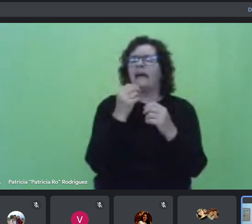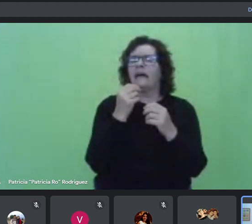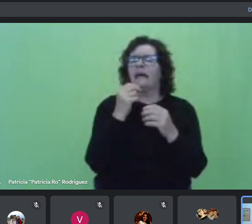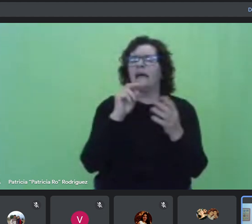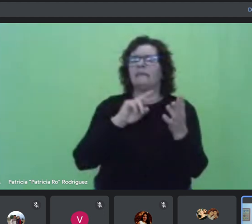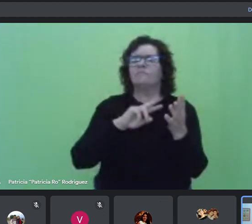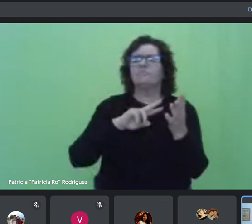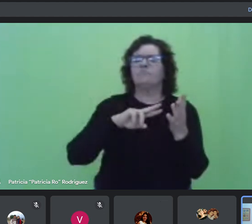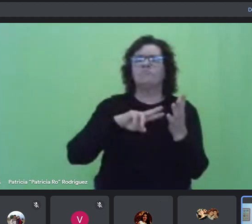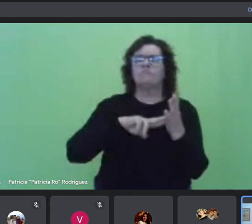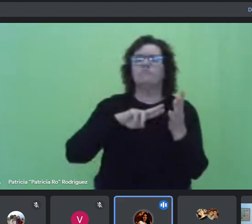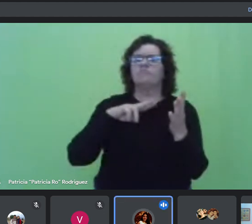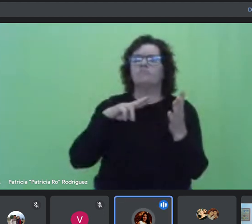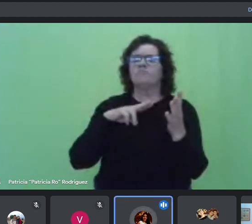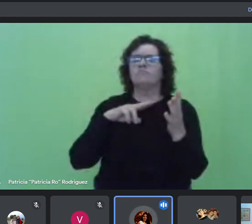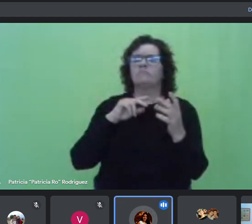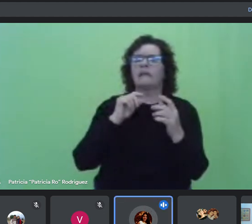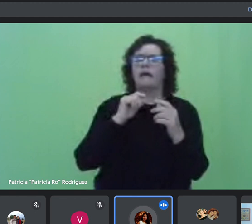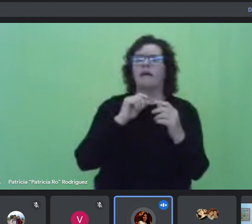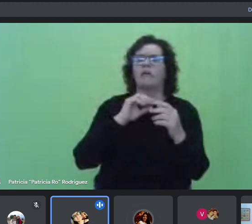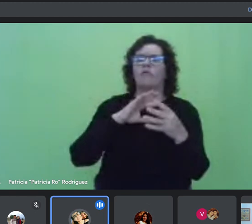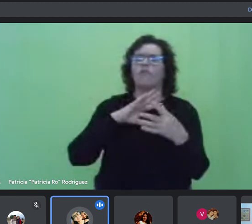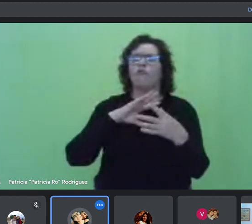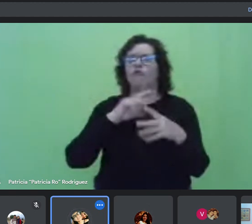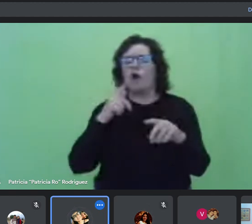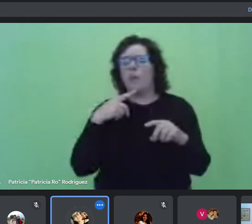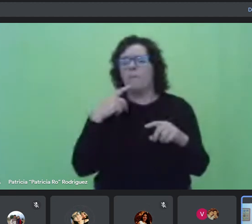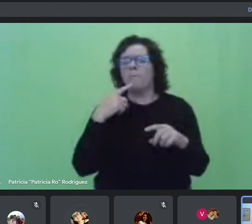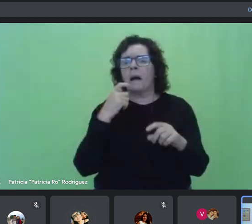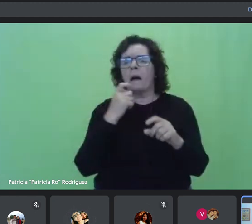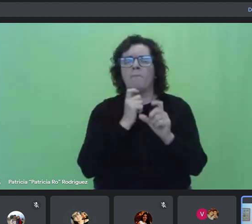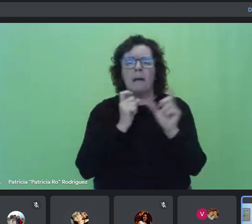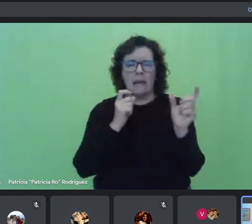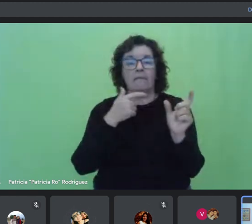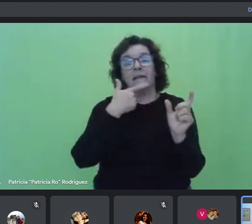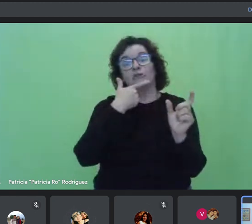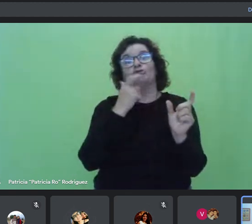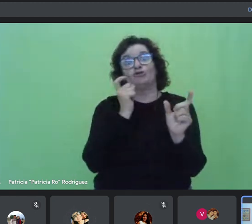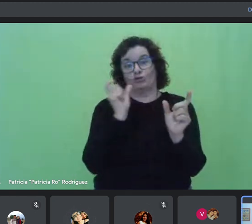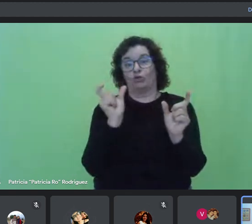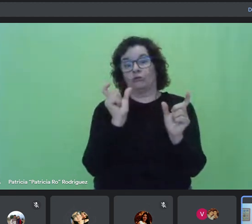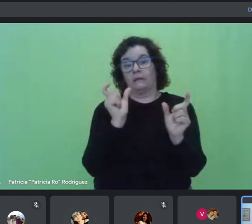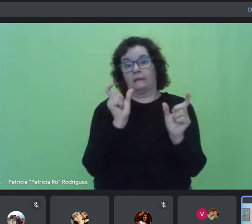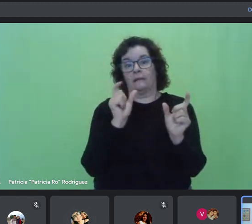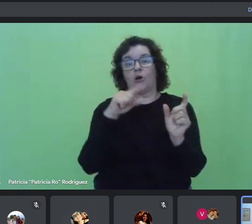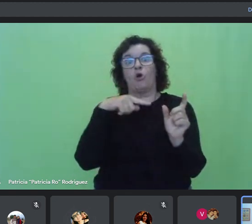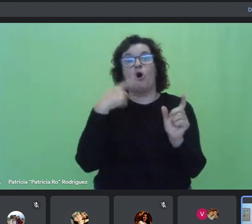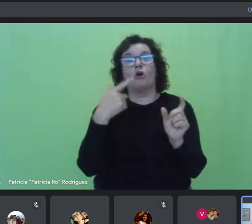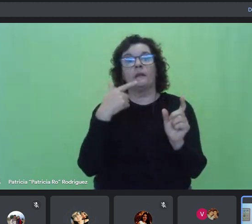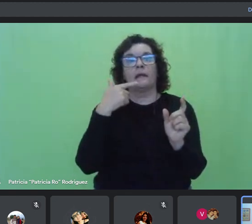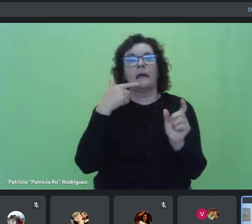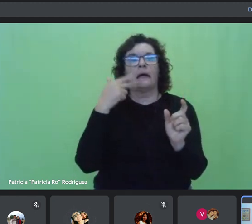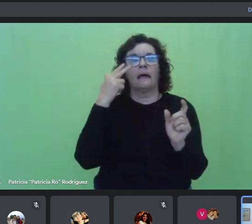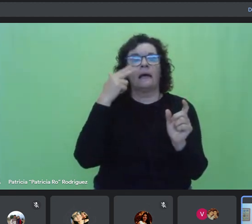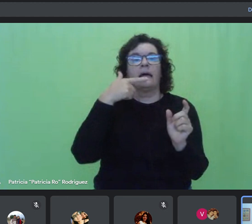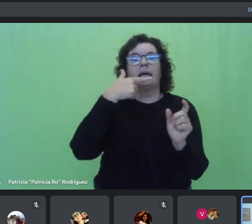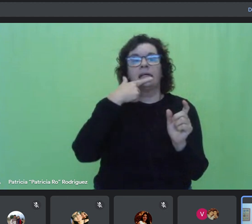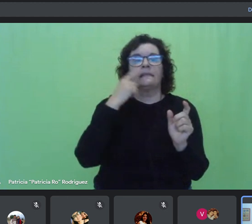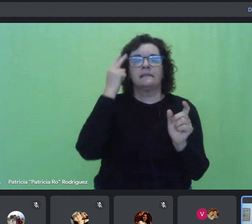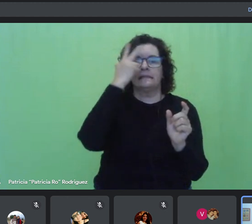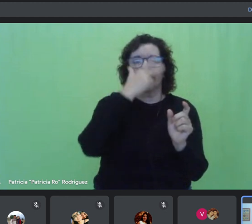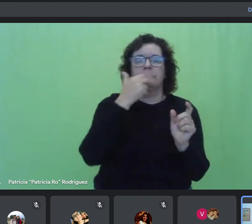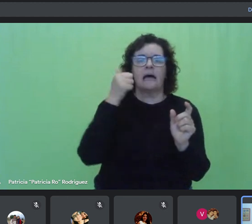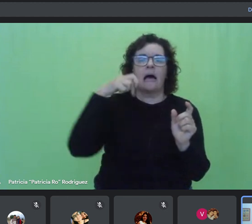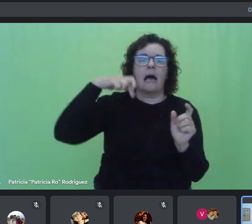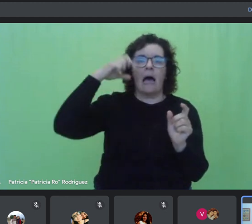Y shape. ¿Sustantivo? Son sustantivo. Sustantivos. Bien. Shape también es un sustantivo, es forma. ¿Sí?